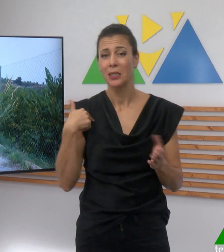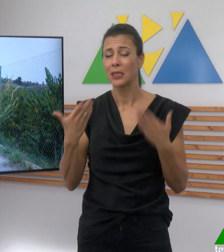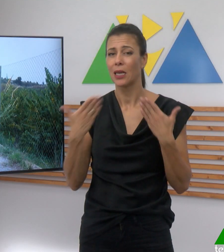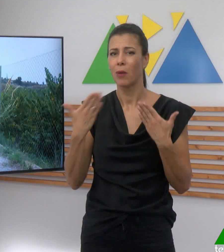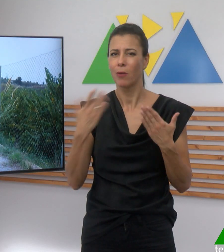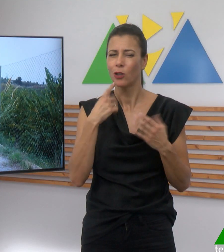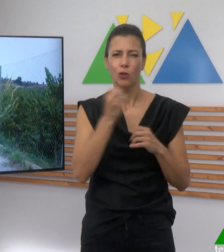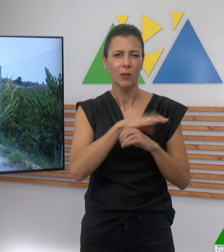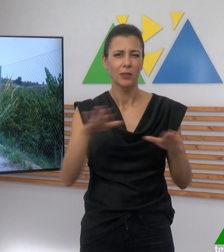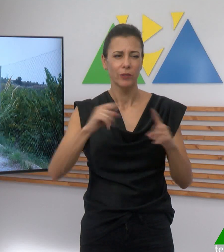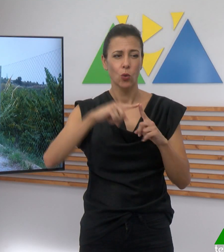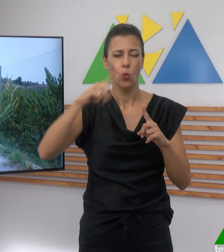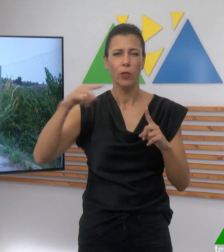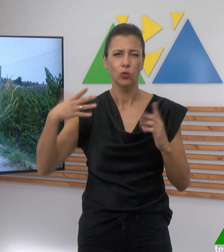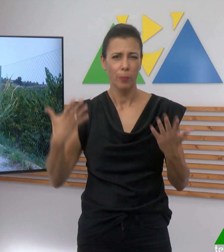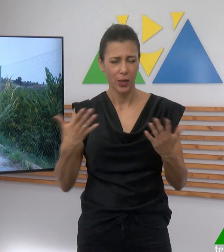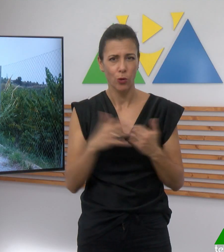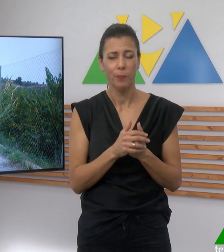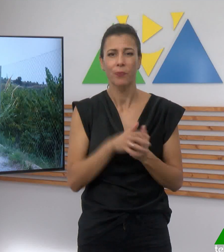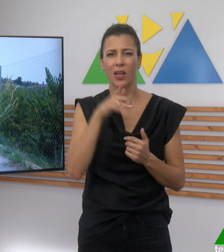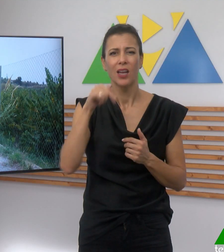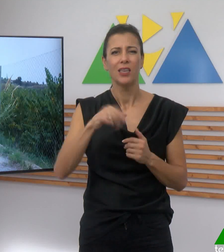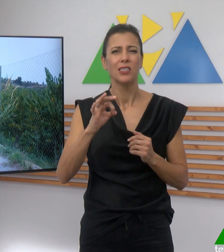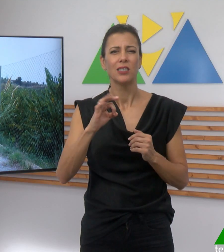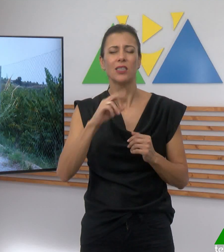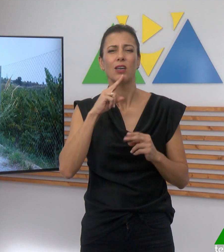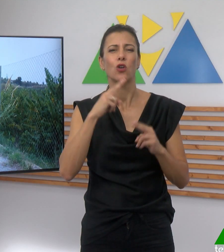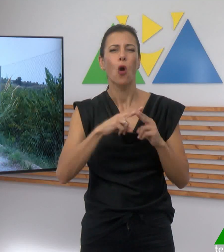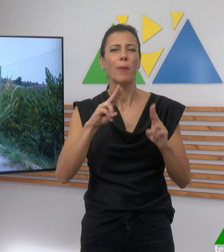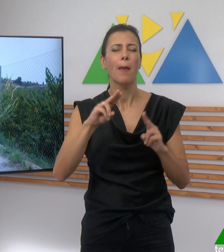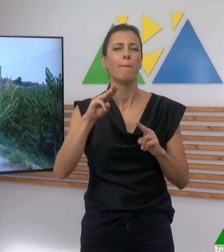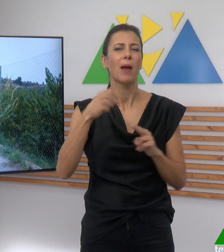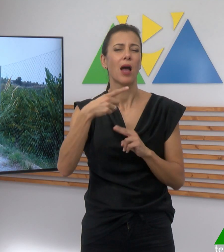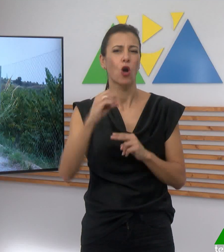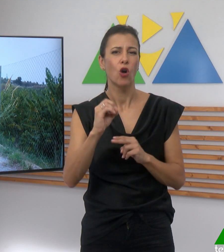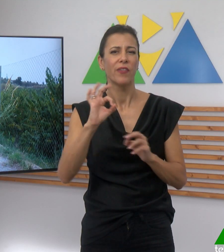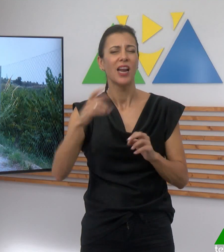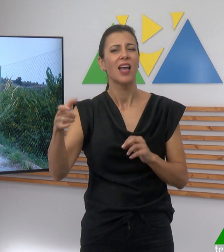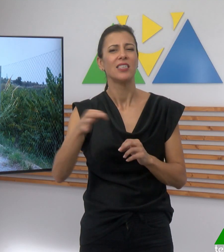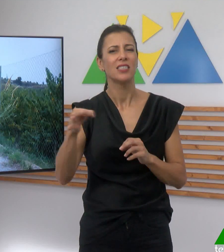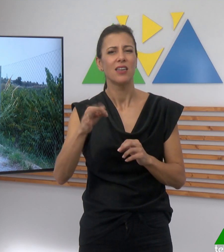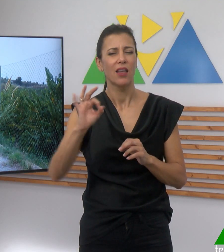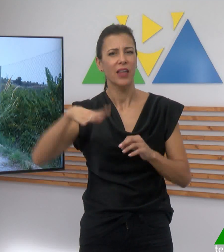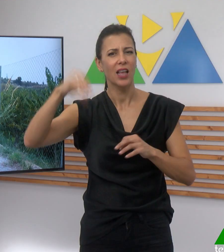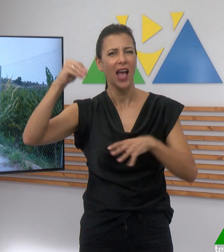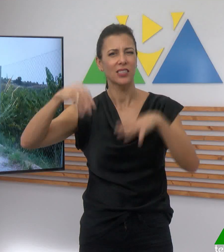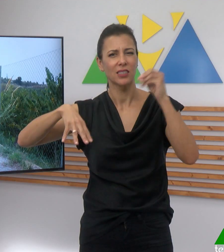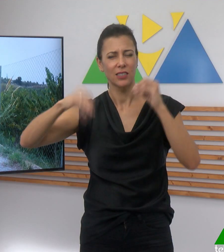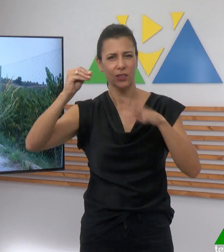fantástico acueducto todo esto sería el pago de la isla del Castillo no Castillo la isla del Castillo teníamos el cabón